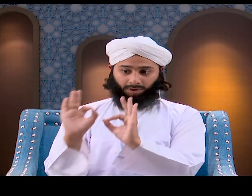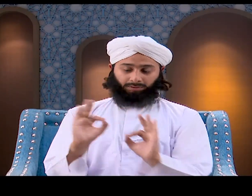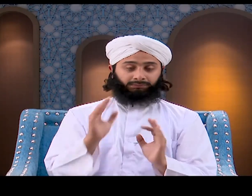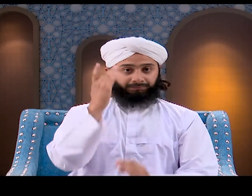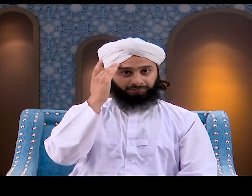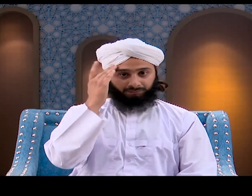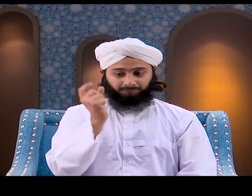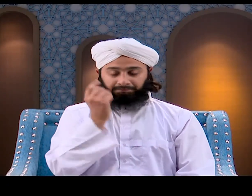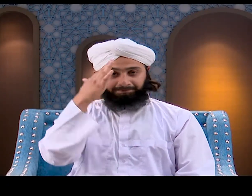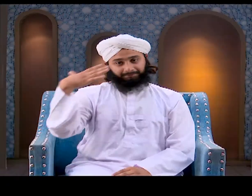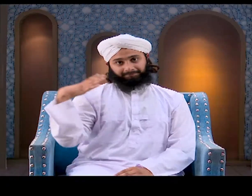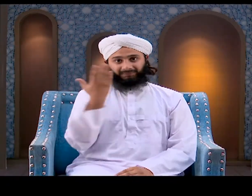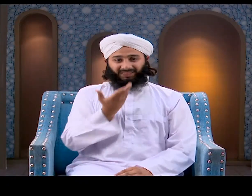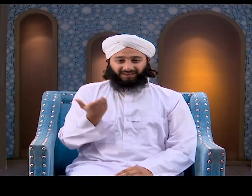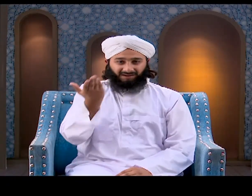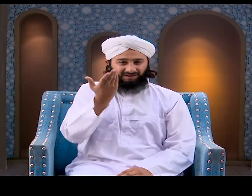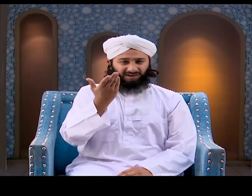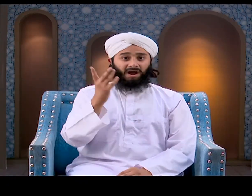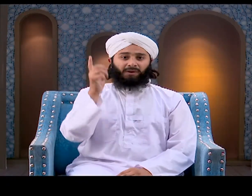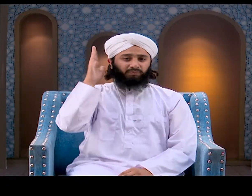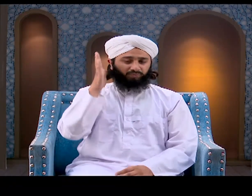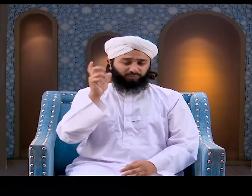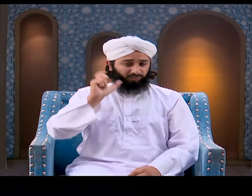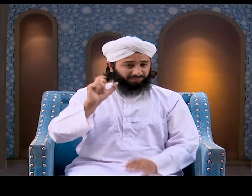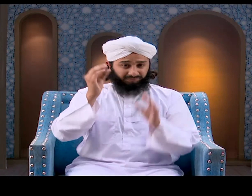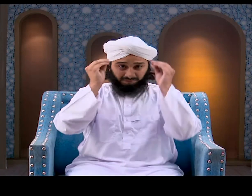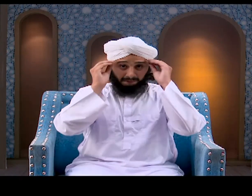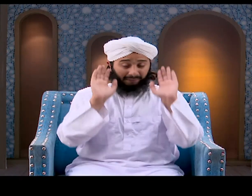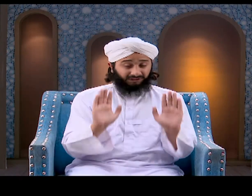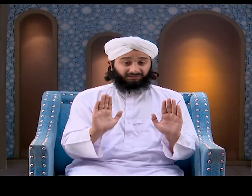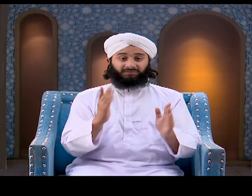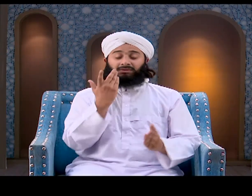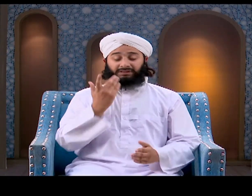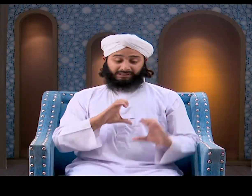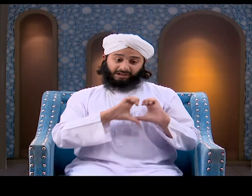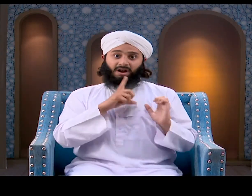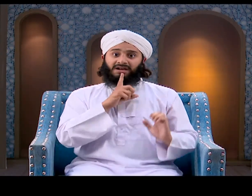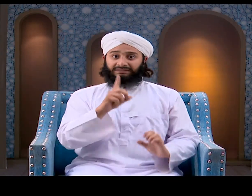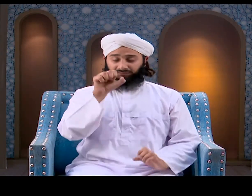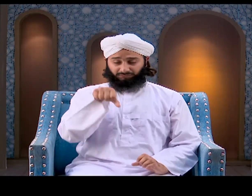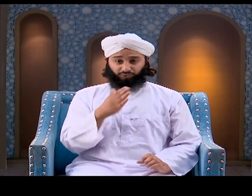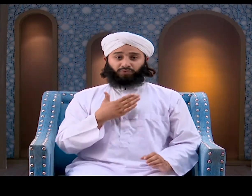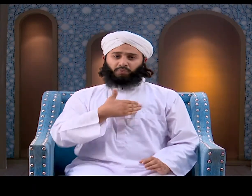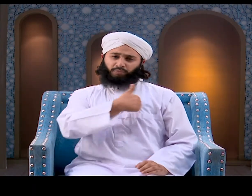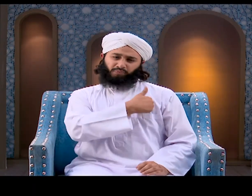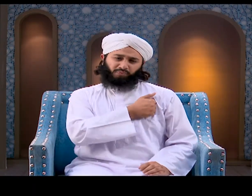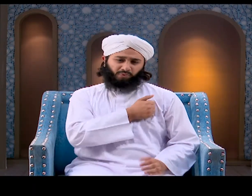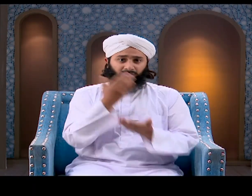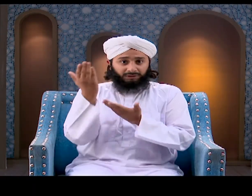آتی ہے۔ اے عاشقان رسول، ہر مسلمان جانتا، مانتا اور دل سے یقین رکھتا ہے کہ موت آ جانے سے قصہ